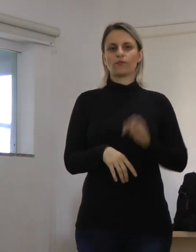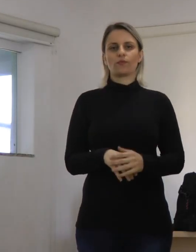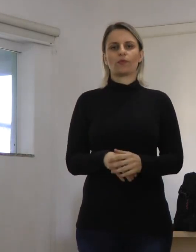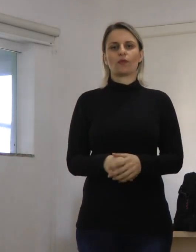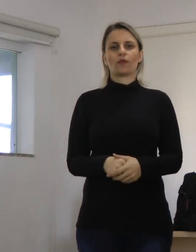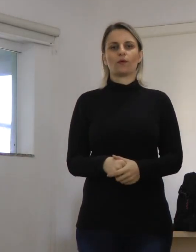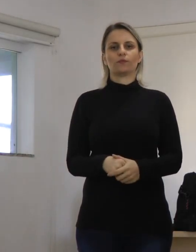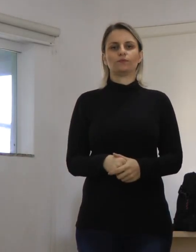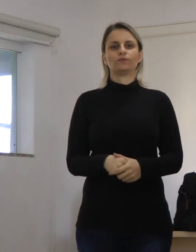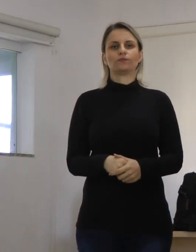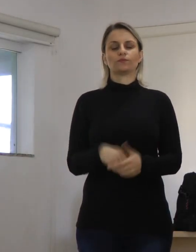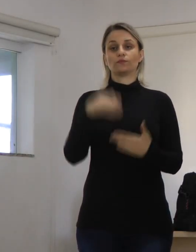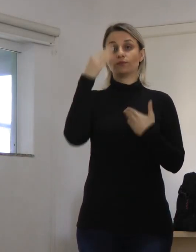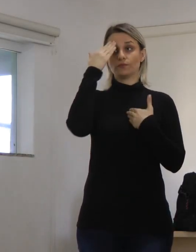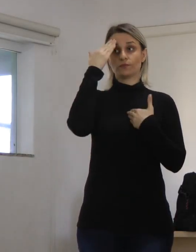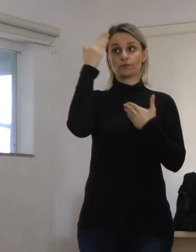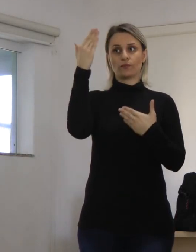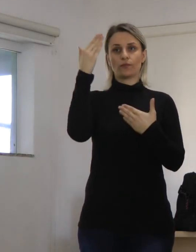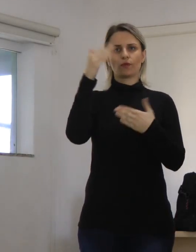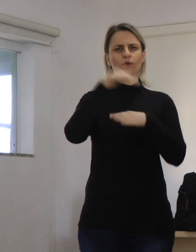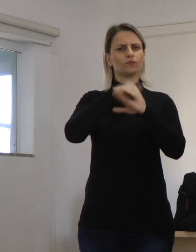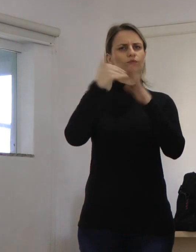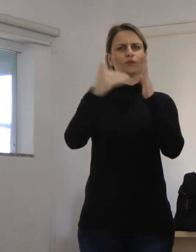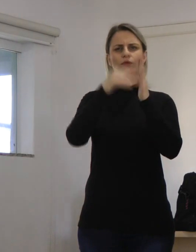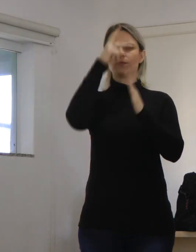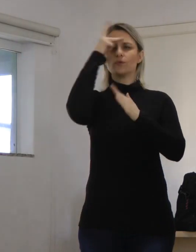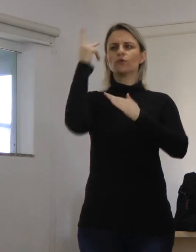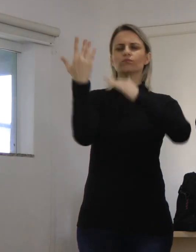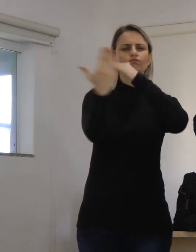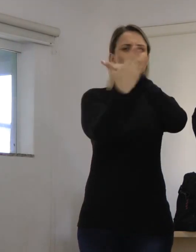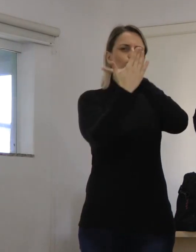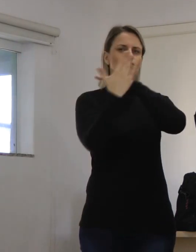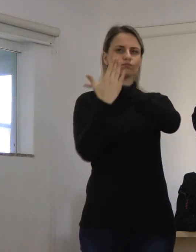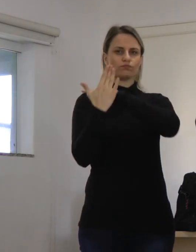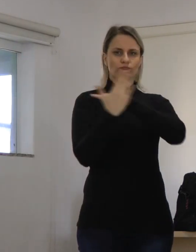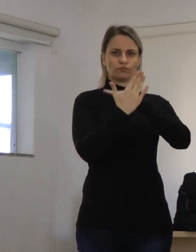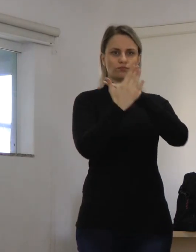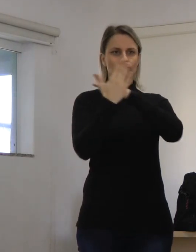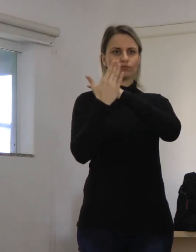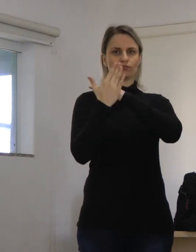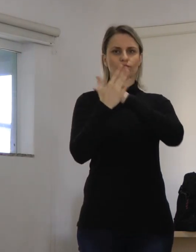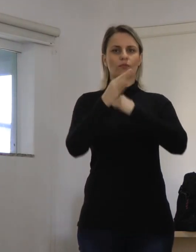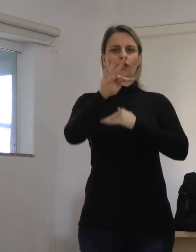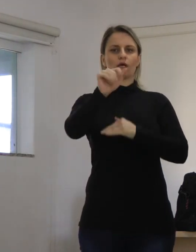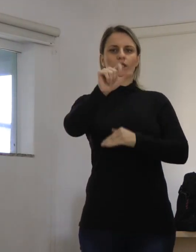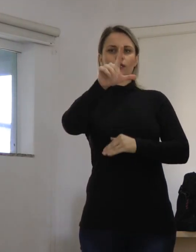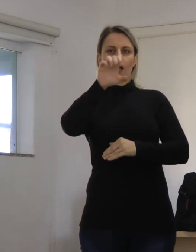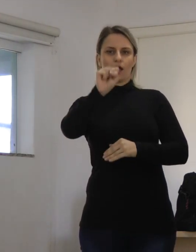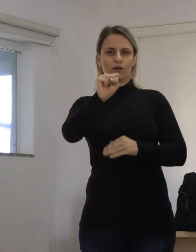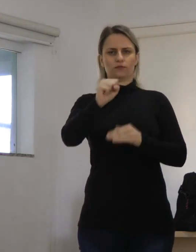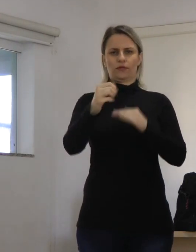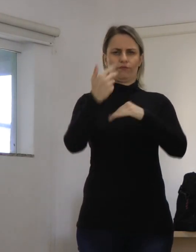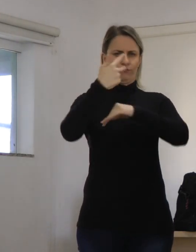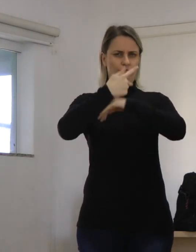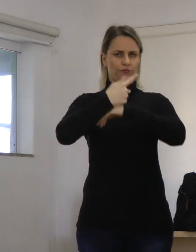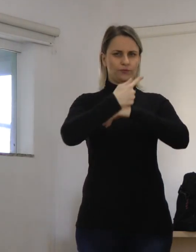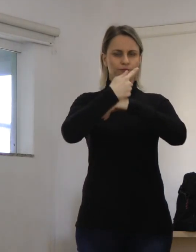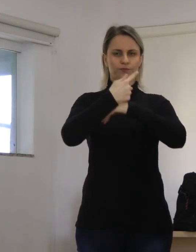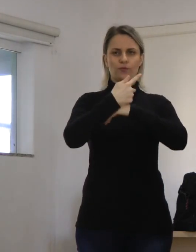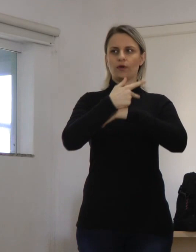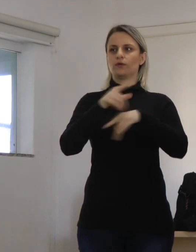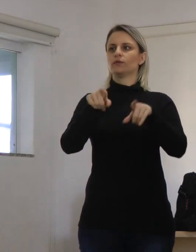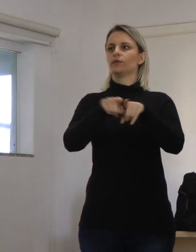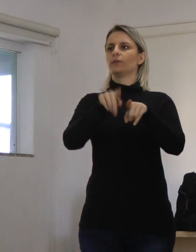Agradecer também a todos os outros que estão nos ajudando, desde o Thales na filmagem, a